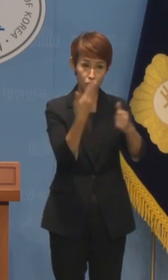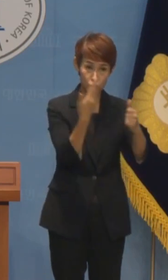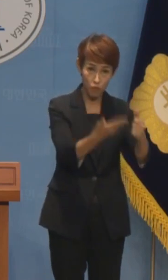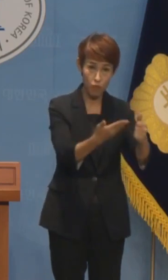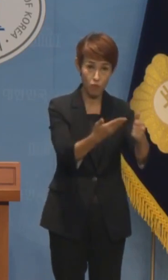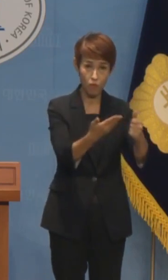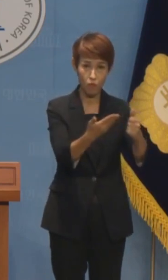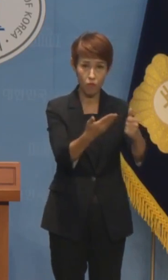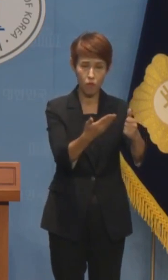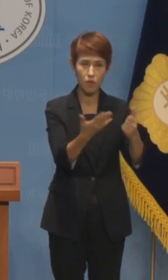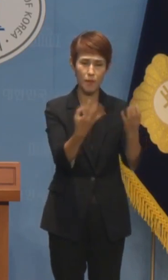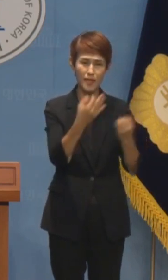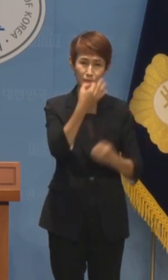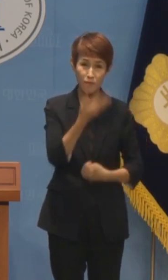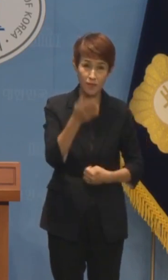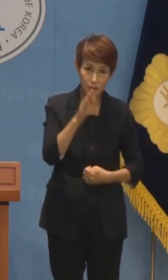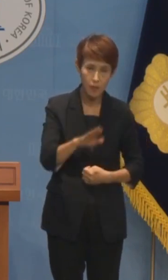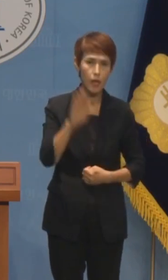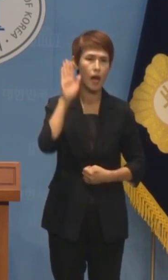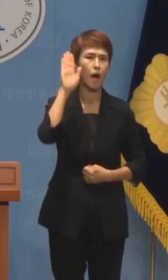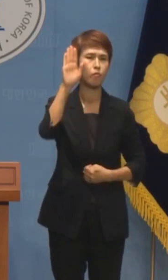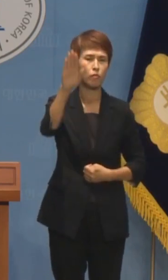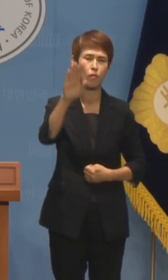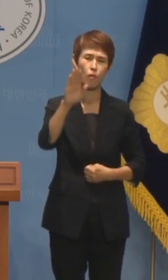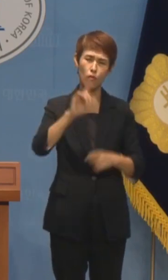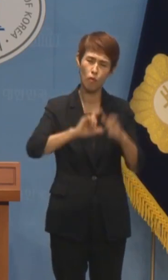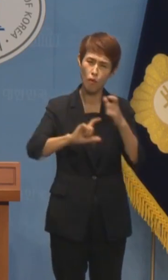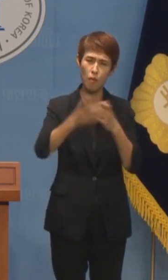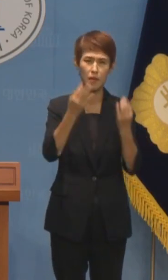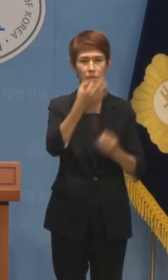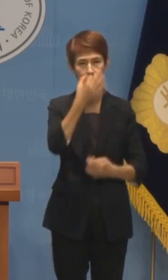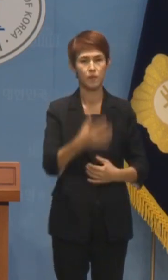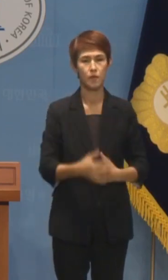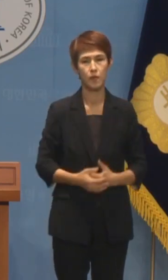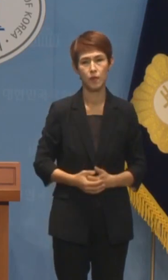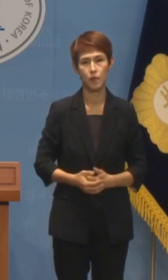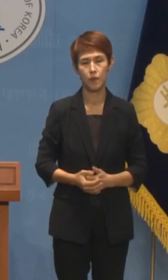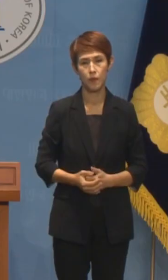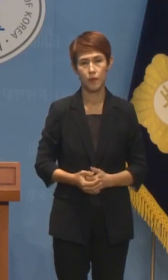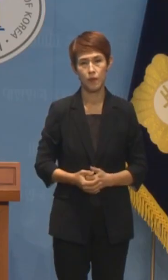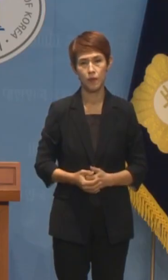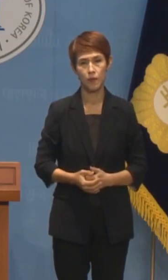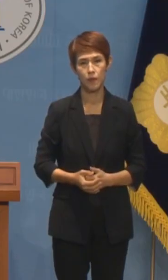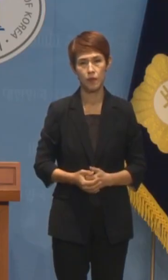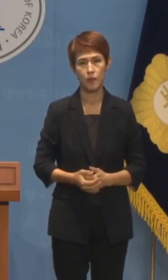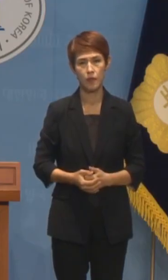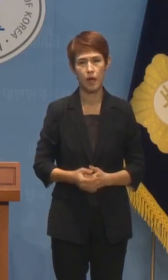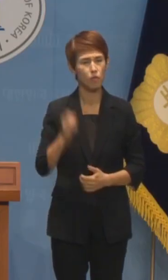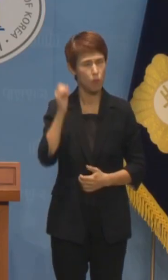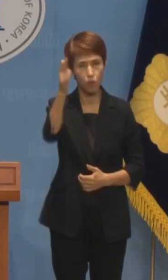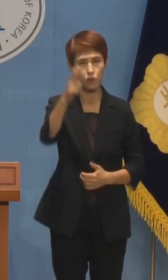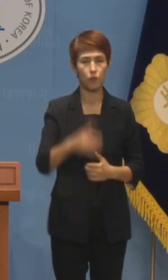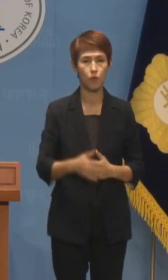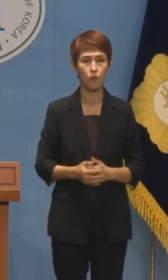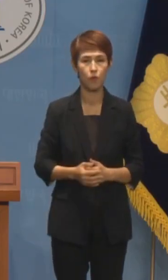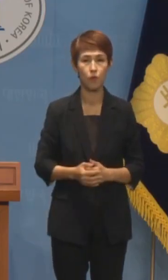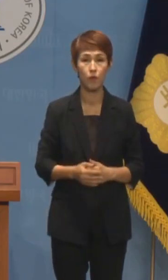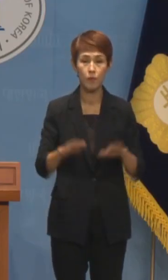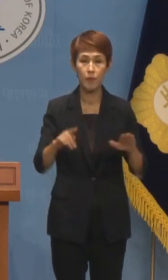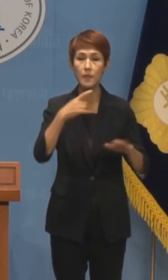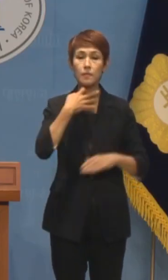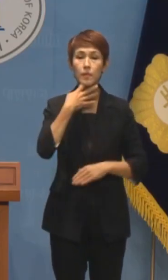있었지만 아직도 갈 길이 멀기만 합니다. 이번 민주진보 단일후보 추진위에서